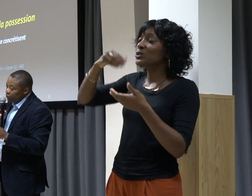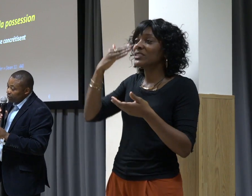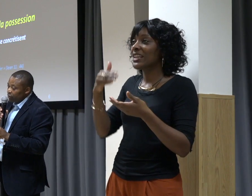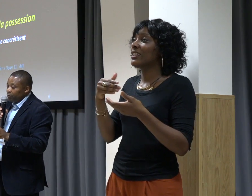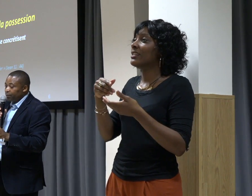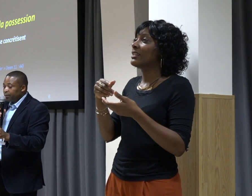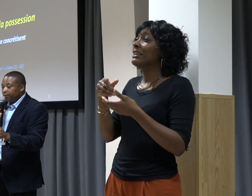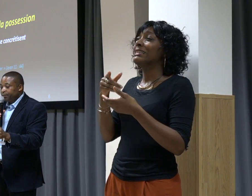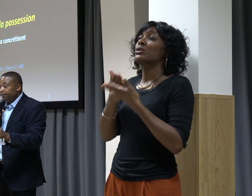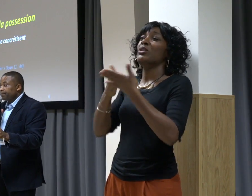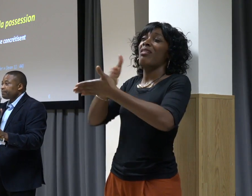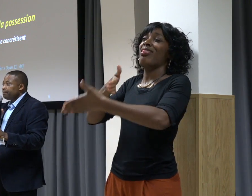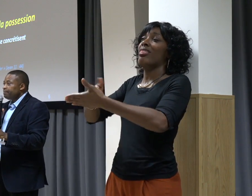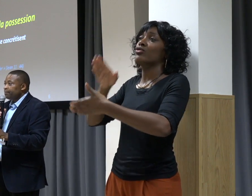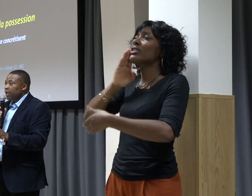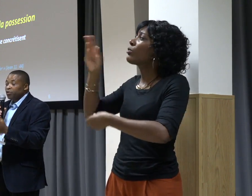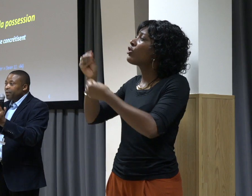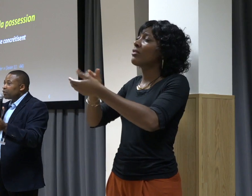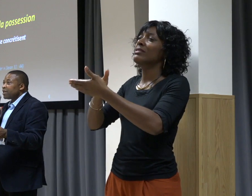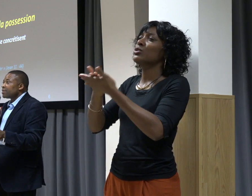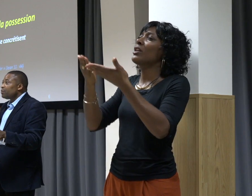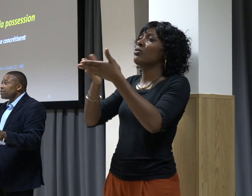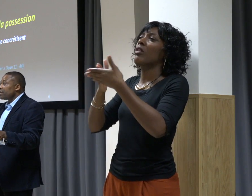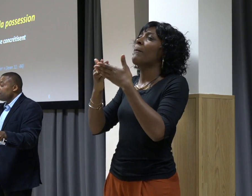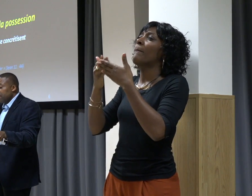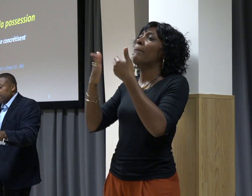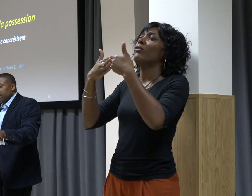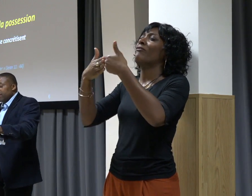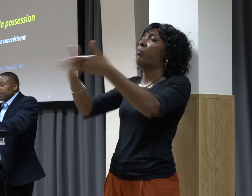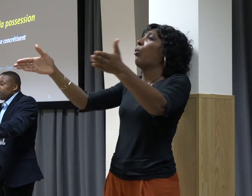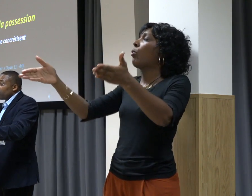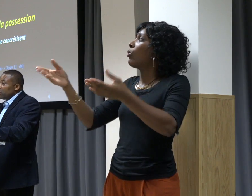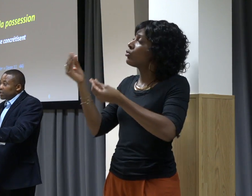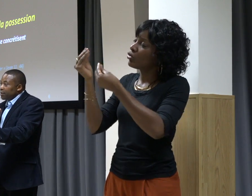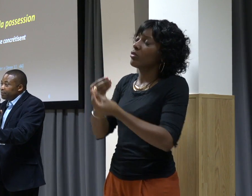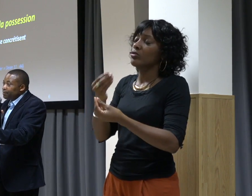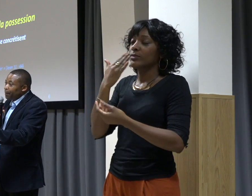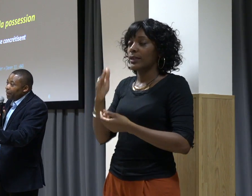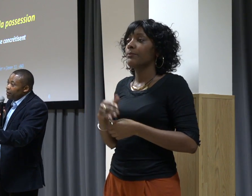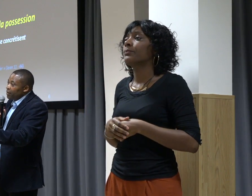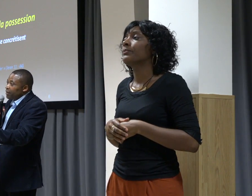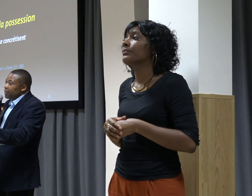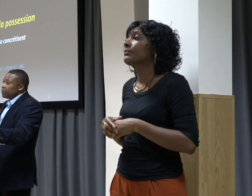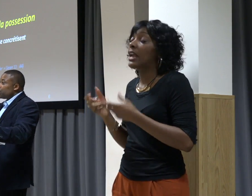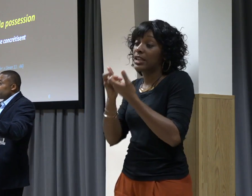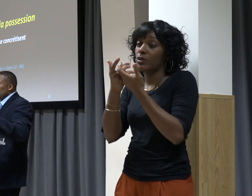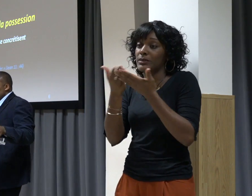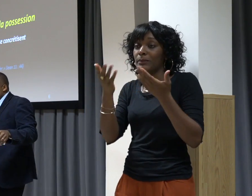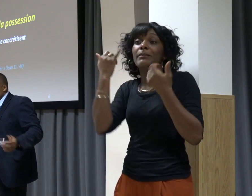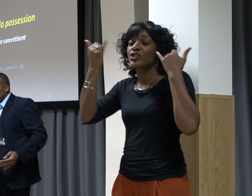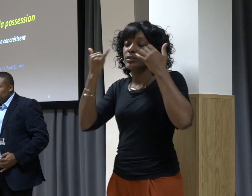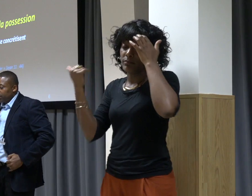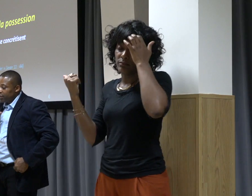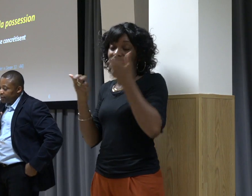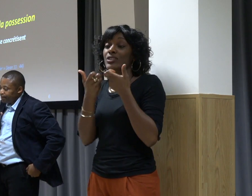la situation. Je vais prendre un exemple simple pour illustrer. Supposons que vous